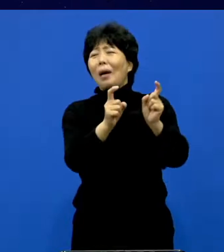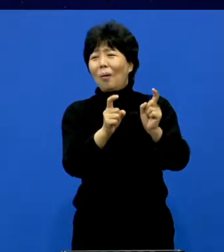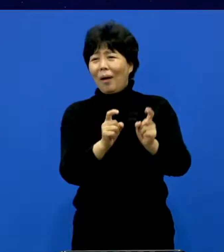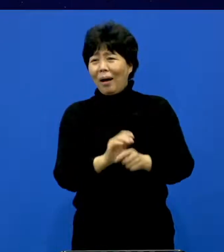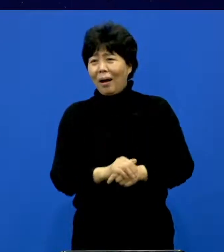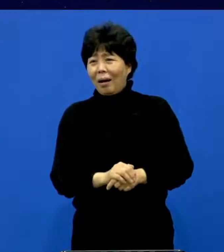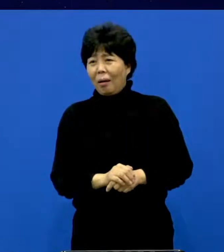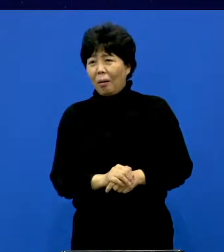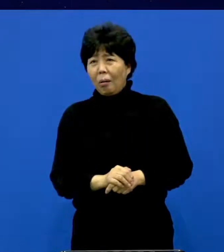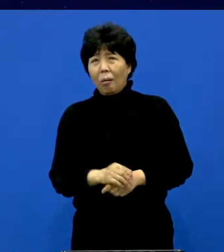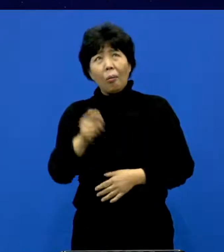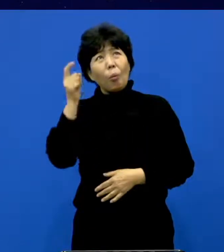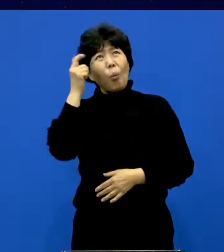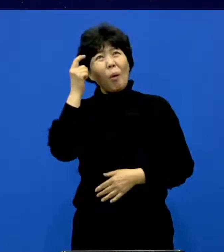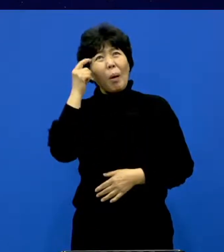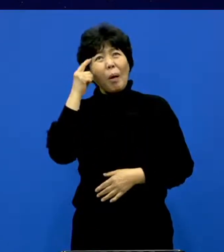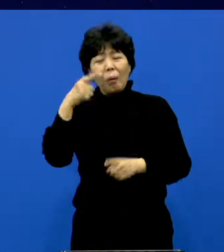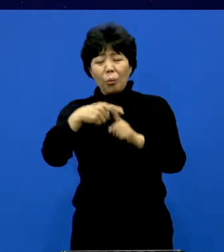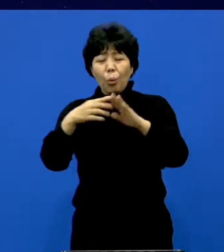교회 왜 다니지?